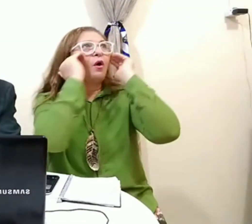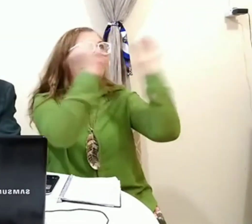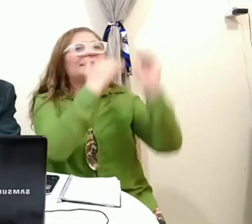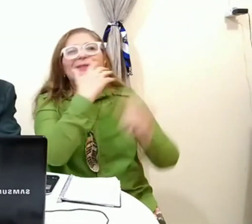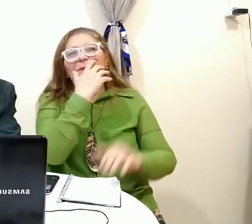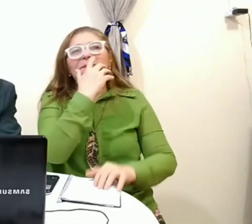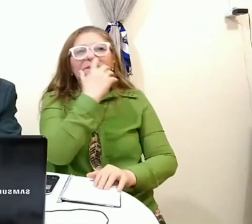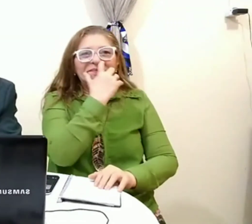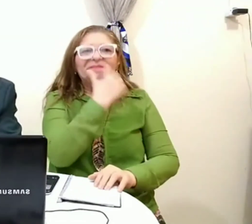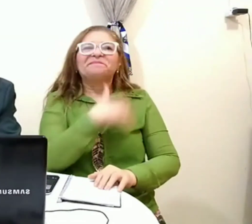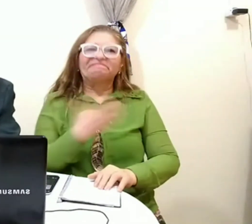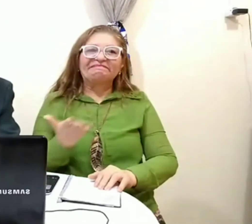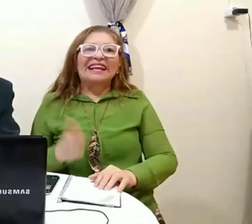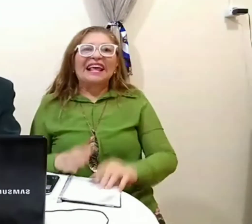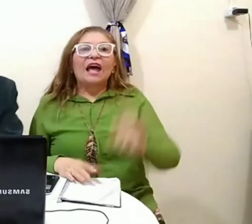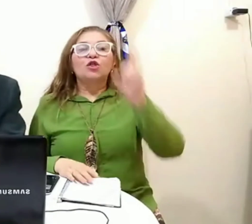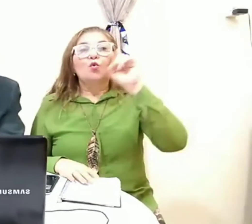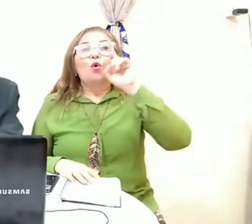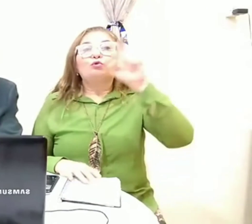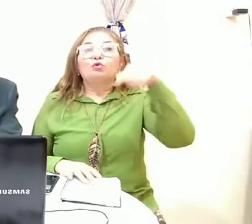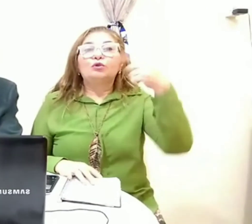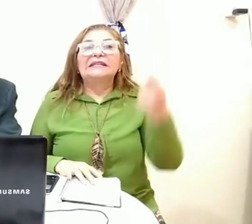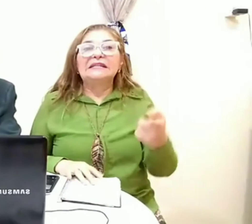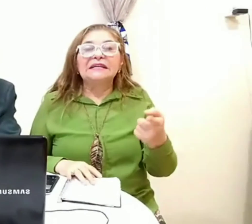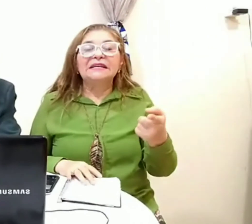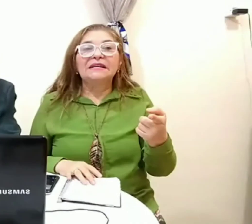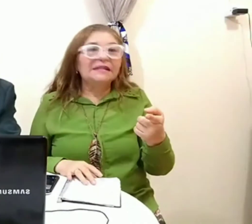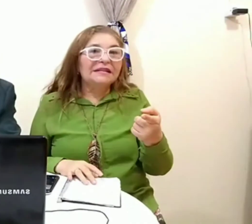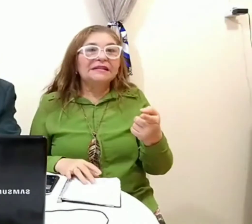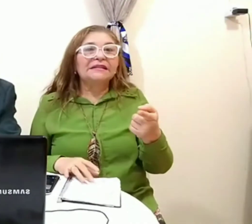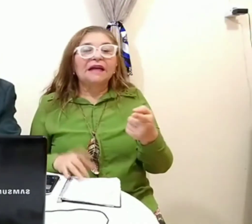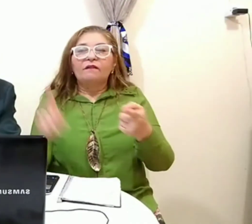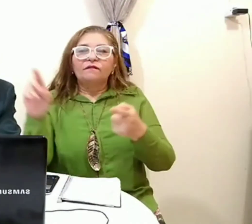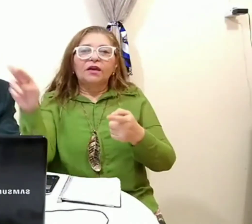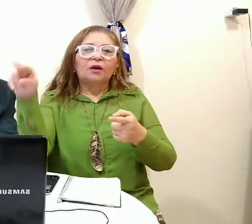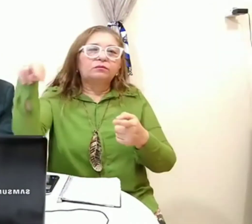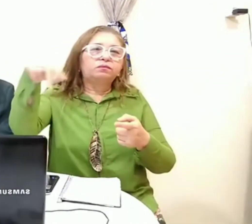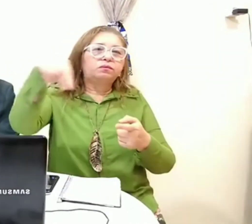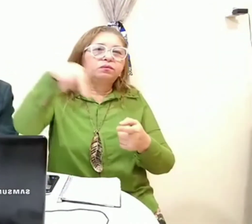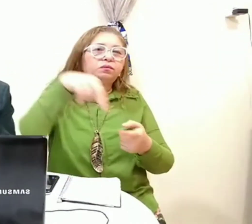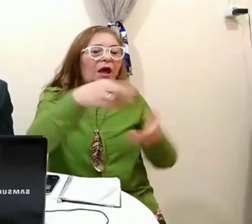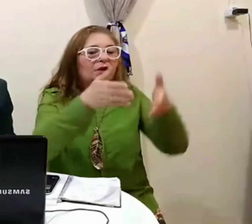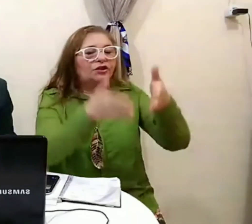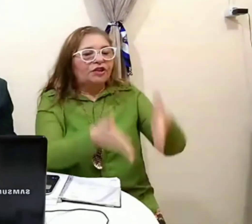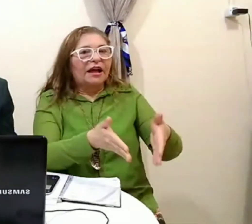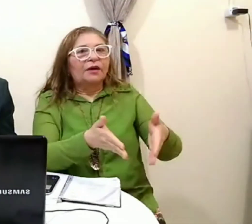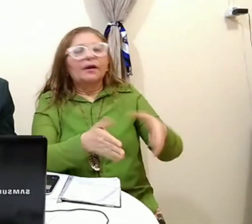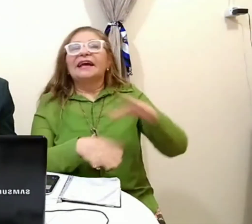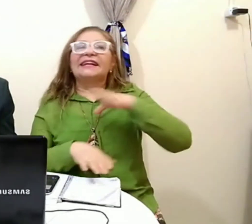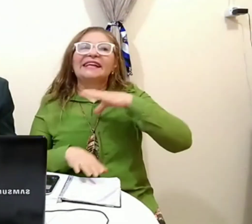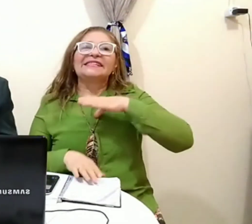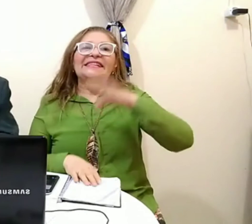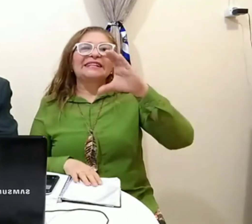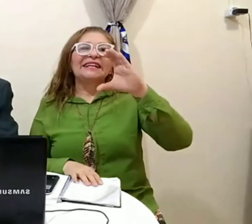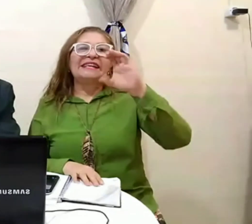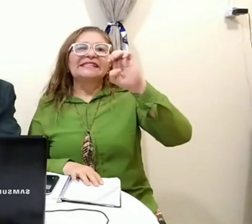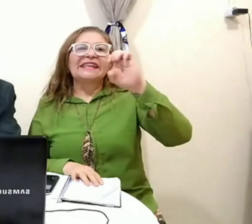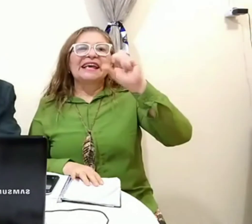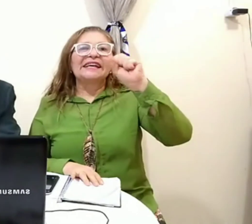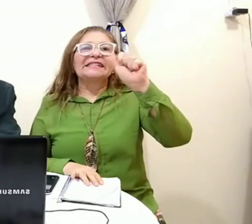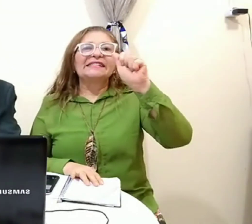Cornélio. No dia seguinte, entrou em Cesareia. Cornélio estava